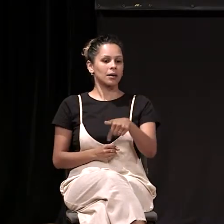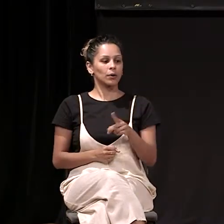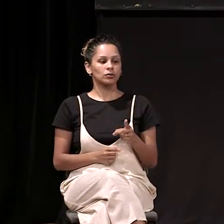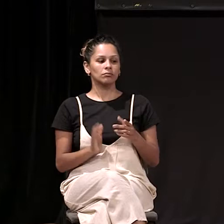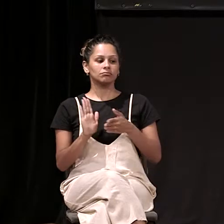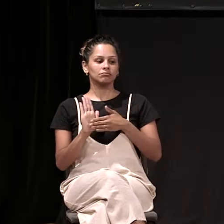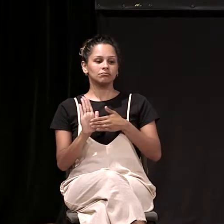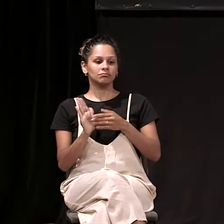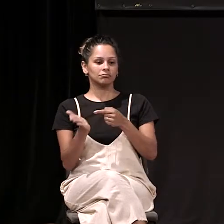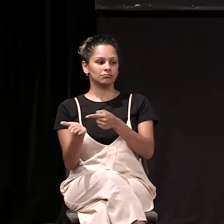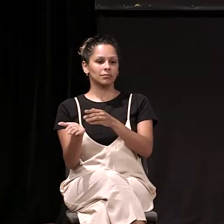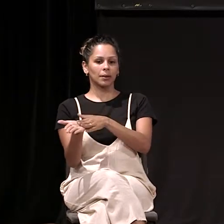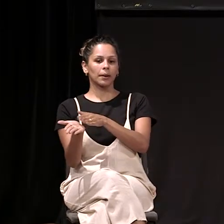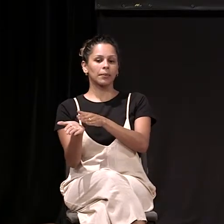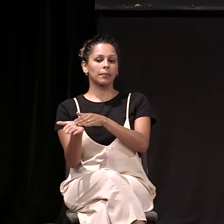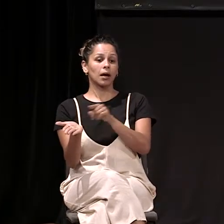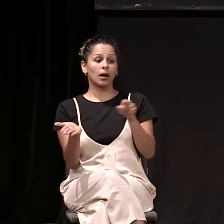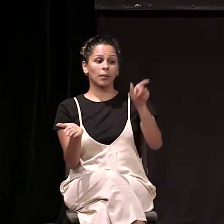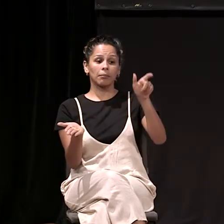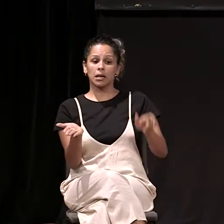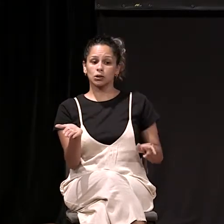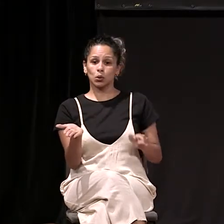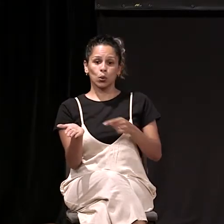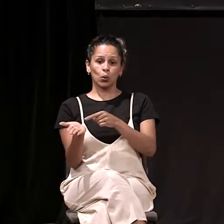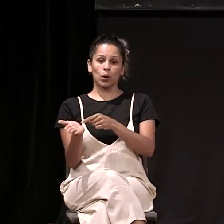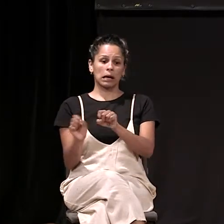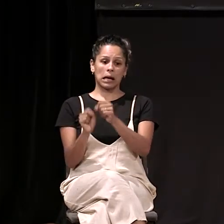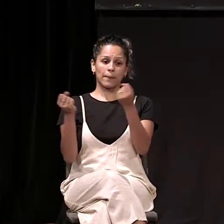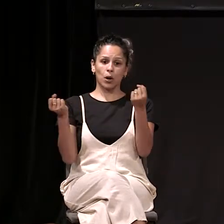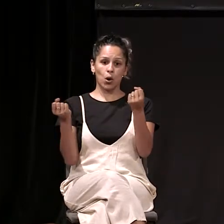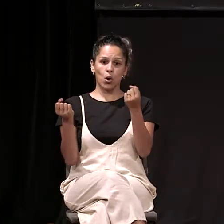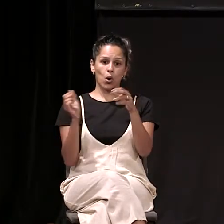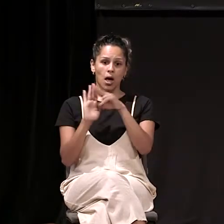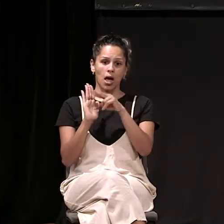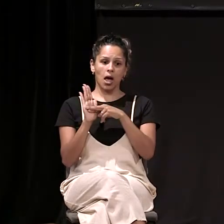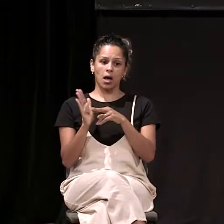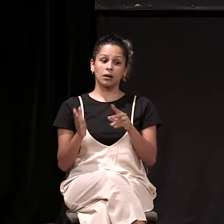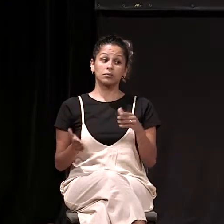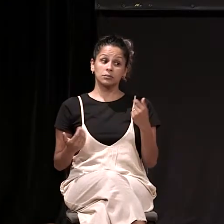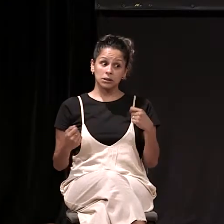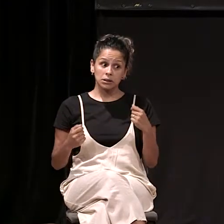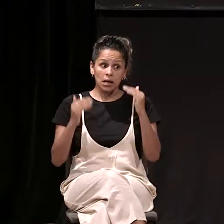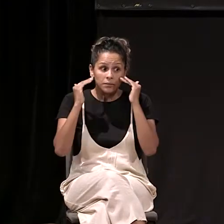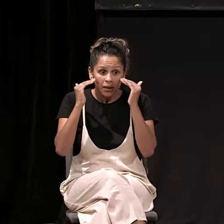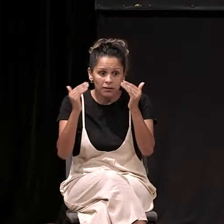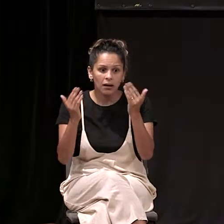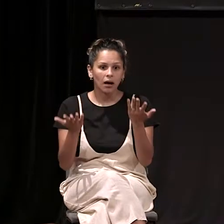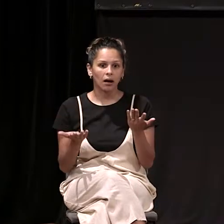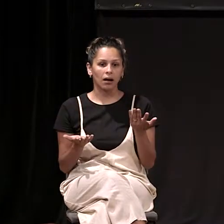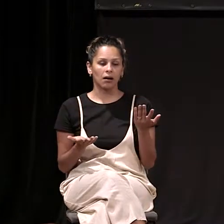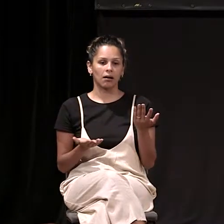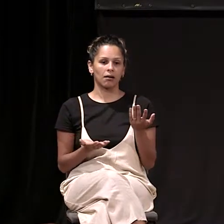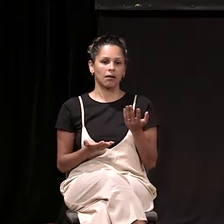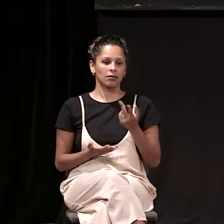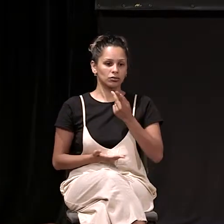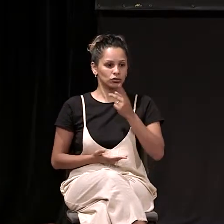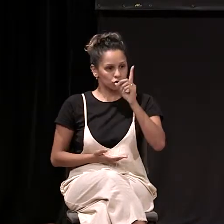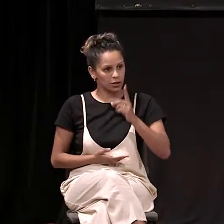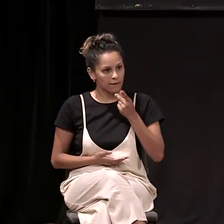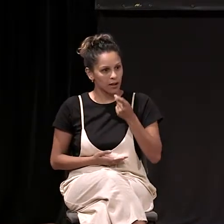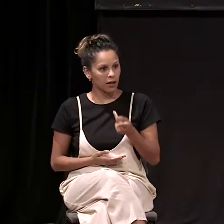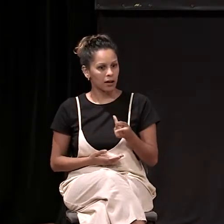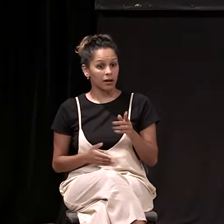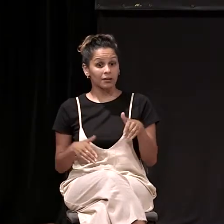voltam. Espera aí, fulano saiu do contrato, nós temos que respeitar a fala, tudo isso. Então, essa é uma metodologia muito